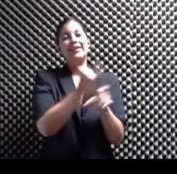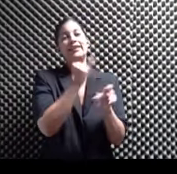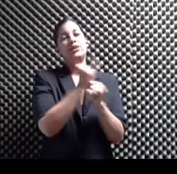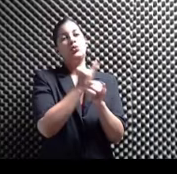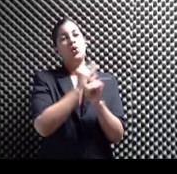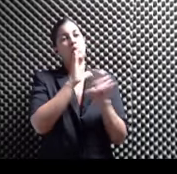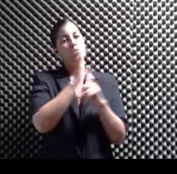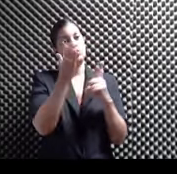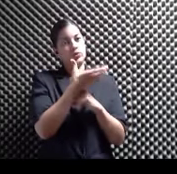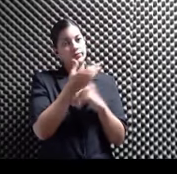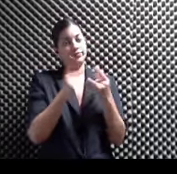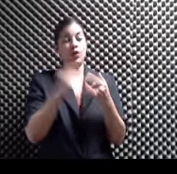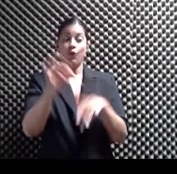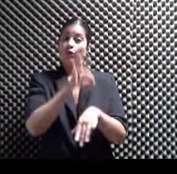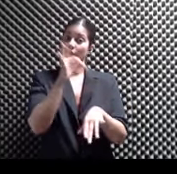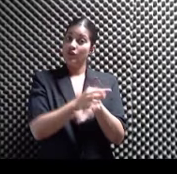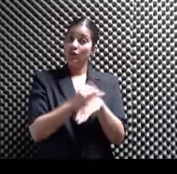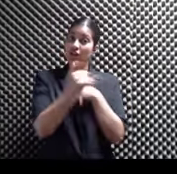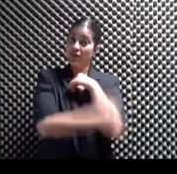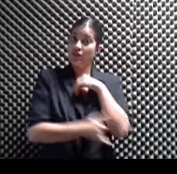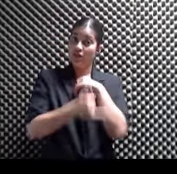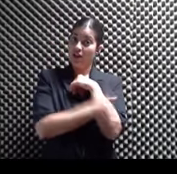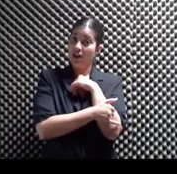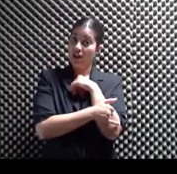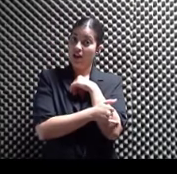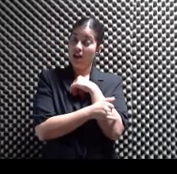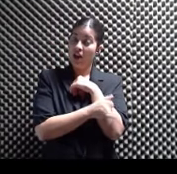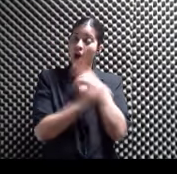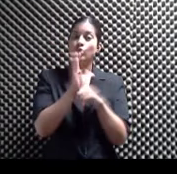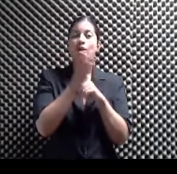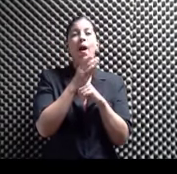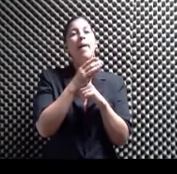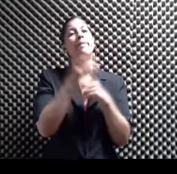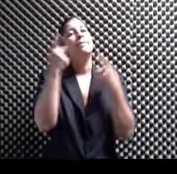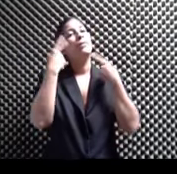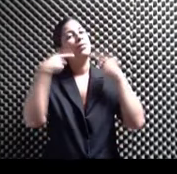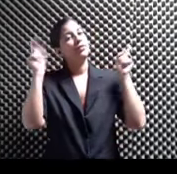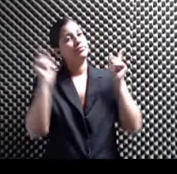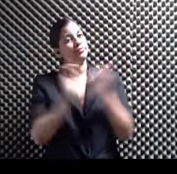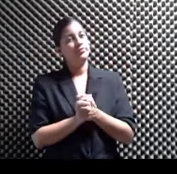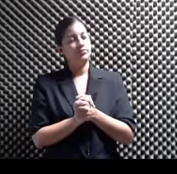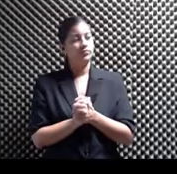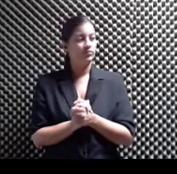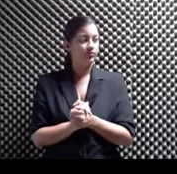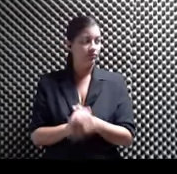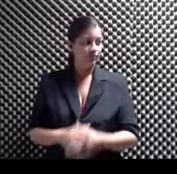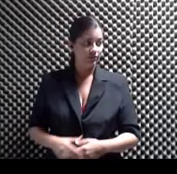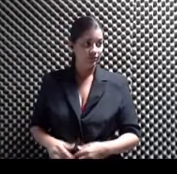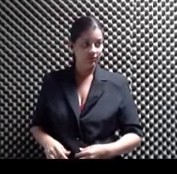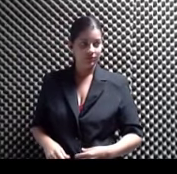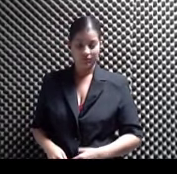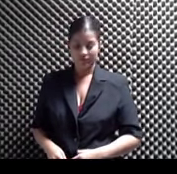para la Cultura Popular y Radio Isla. Sueño Eterno. Produce Cuarzo Blanco y te invita Arte Fusión.